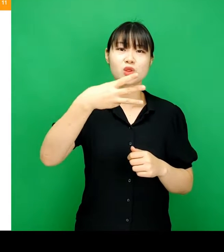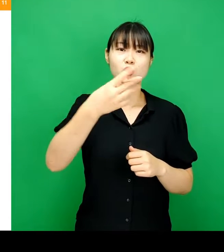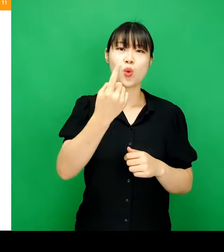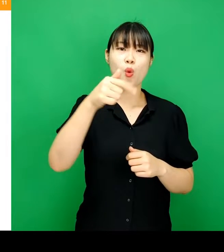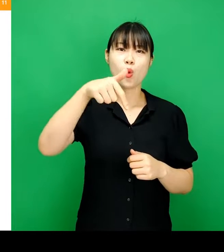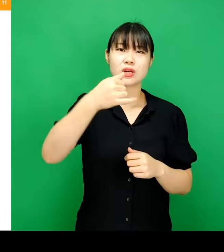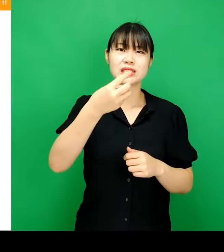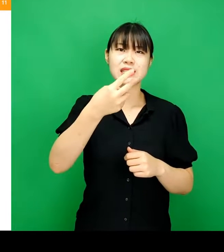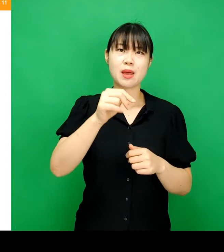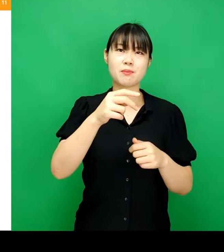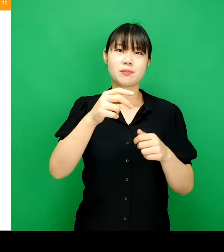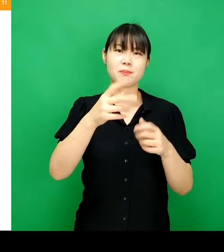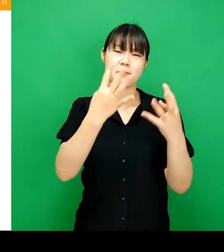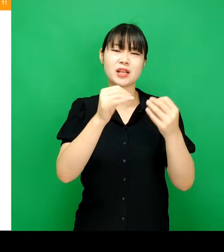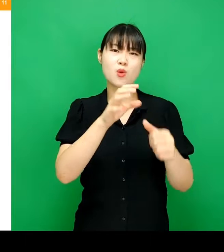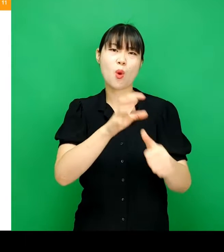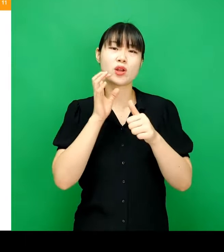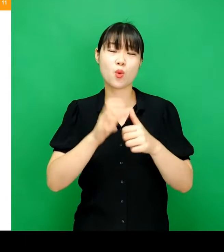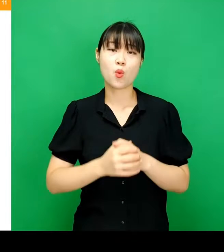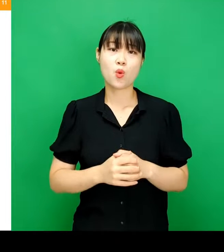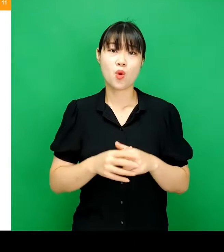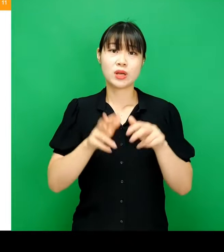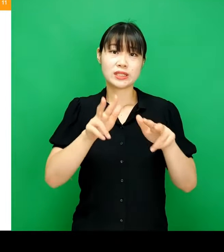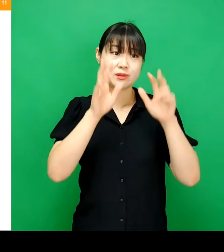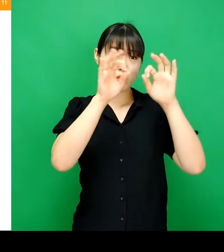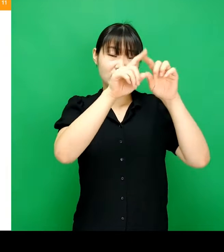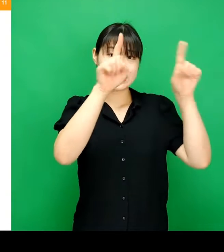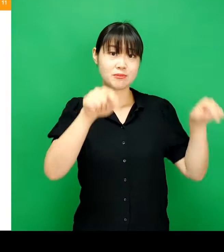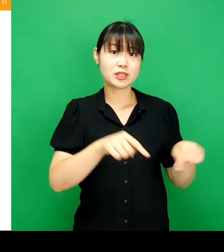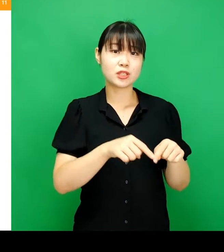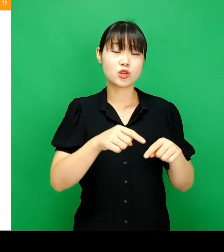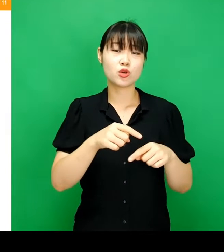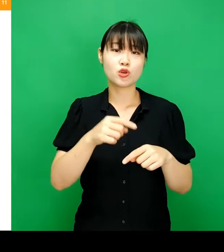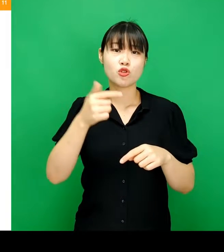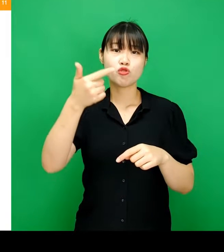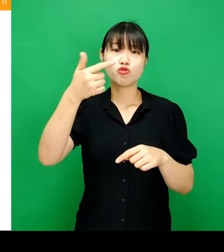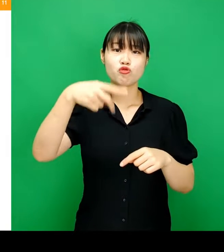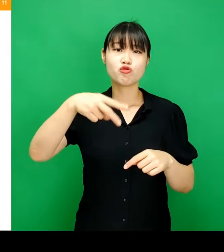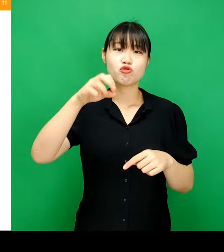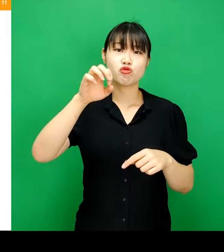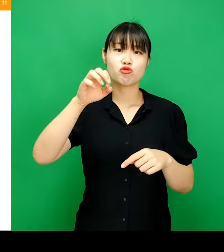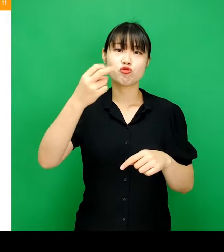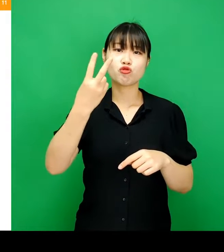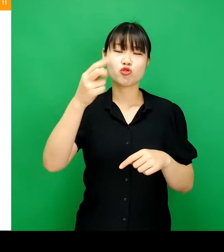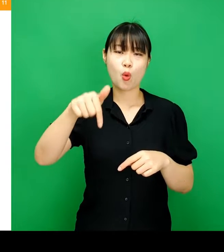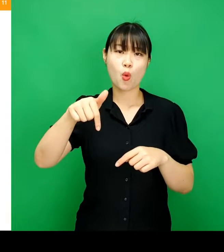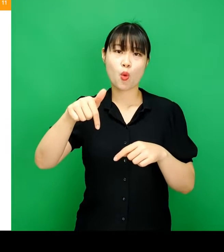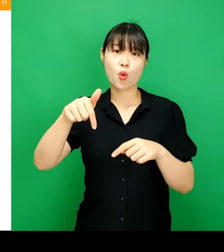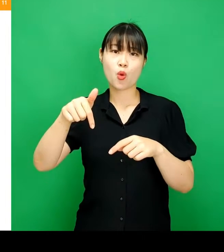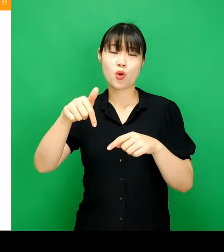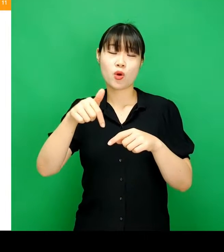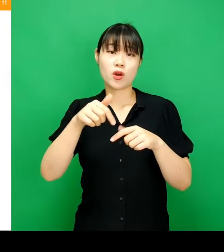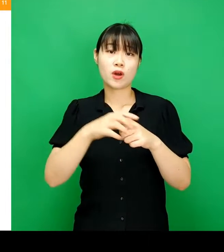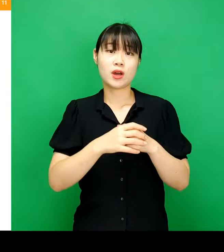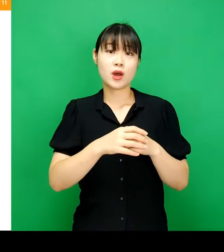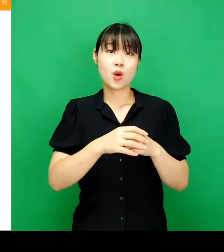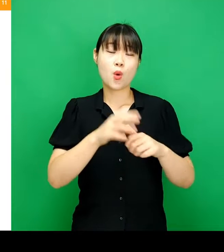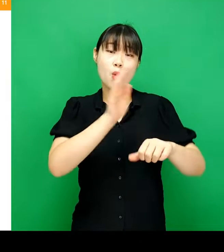미국도 카토그램 지도를 적극적으로 활용합니다. 지금 보시는 이미지는 뉴욕타임즈의